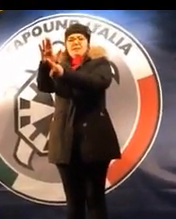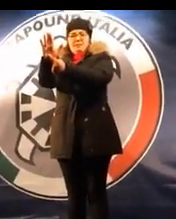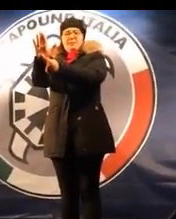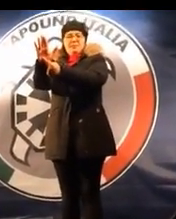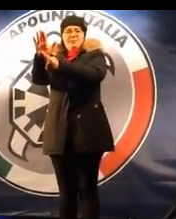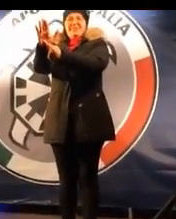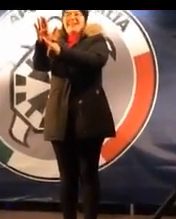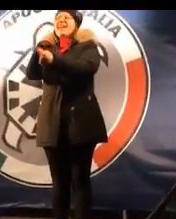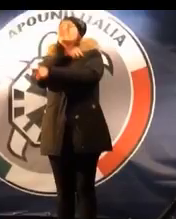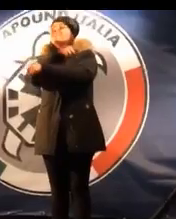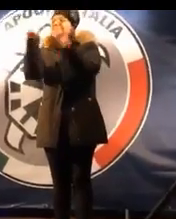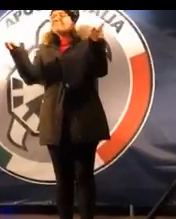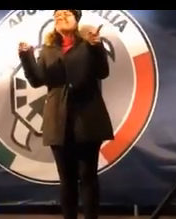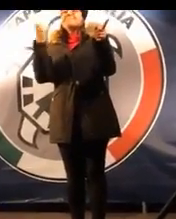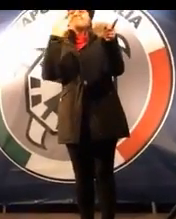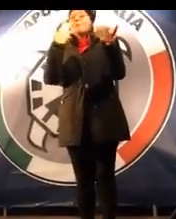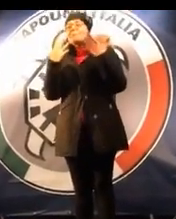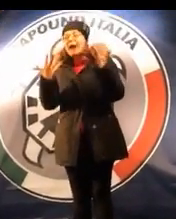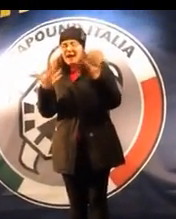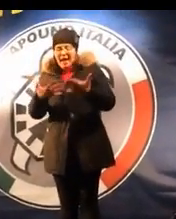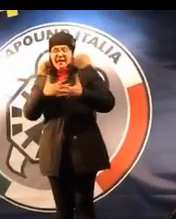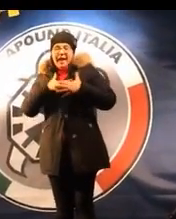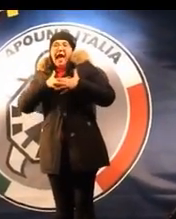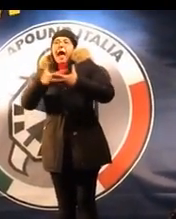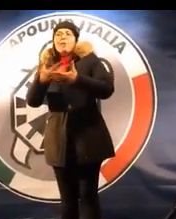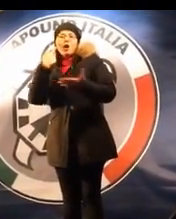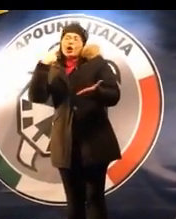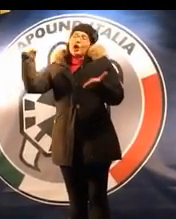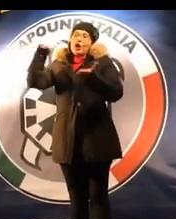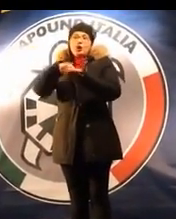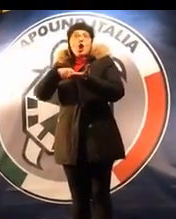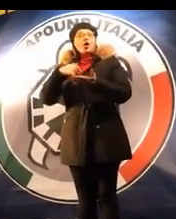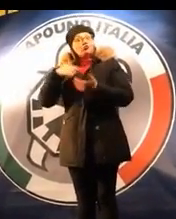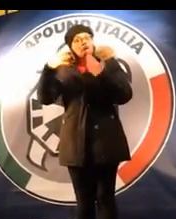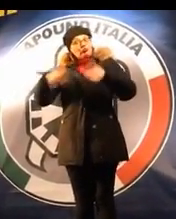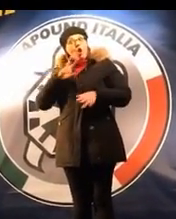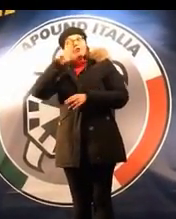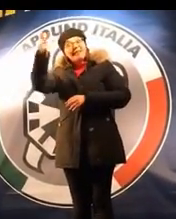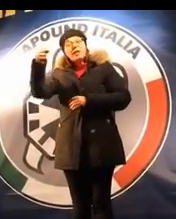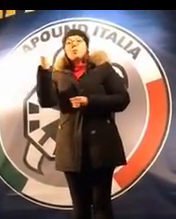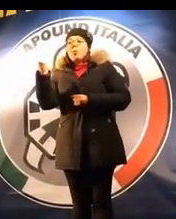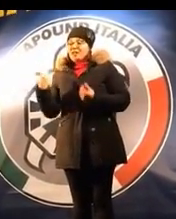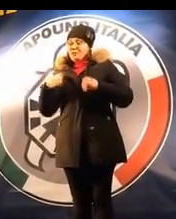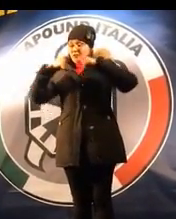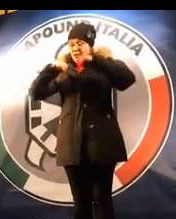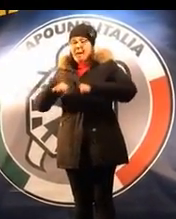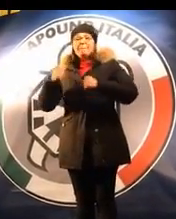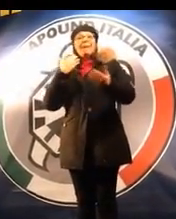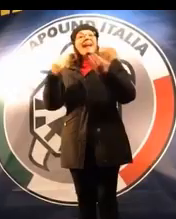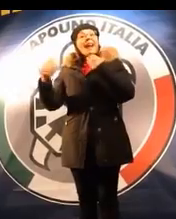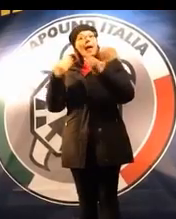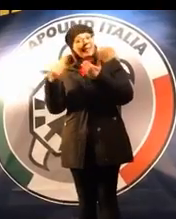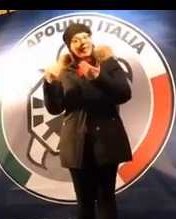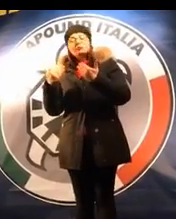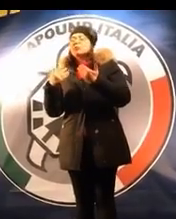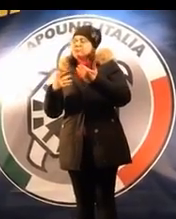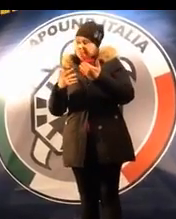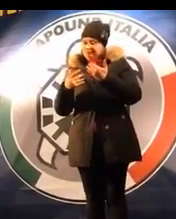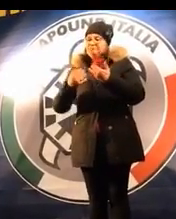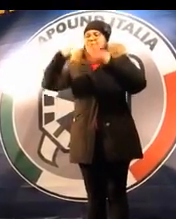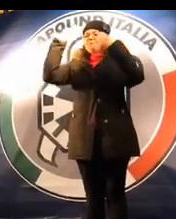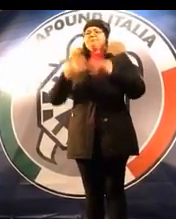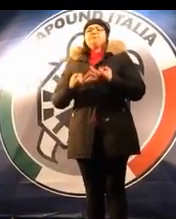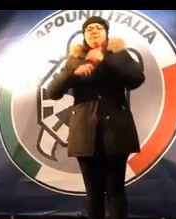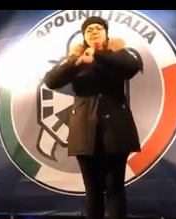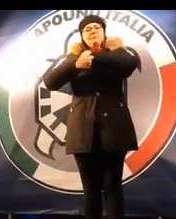dentro i cuori di tanti italiani. Quando saremo in Parlamento saremo inflessibili, lo abbiamo già detto, ovviamente usando delle figure retoriche, no? Che hanno fatto